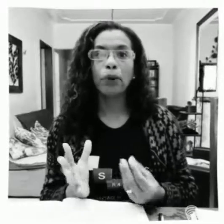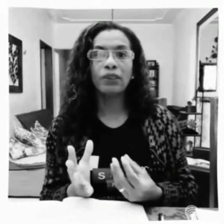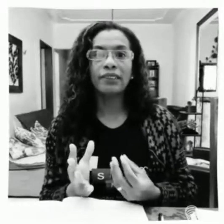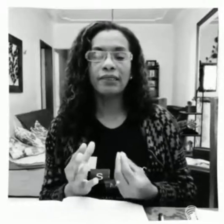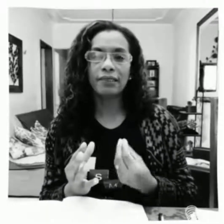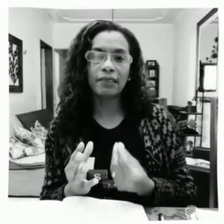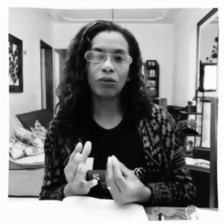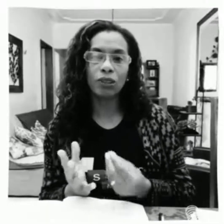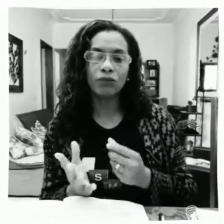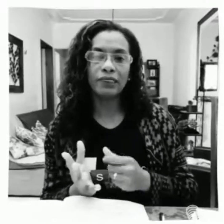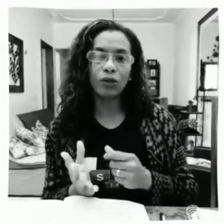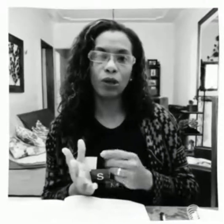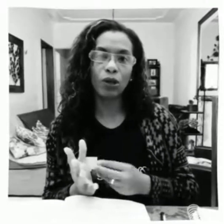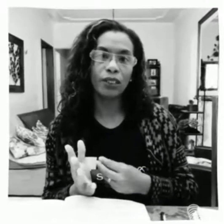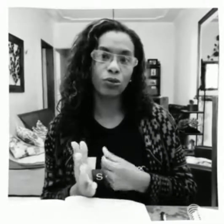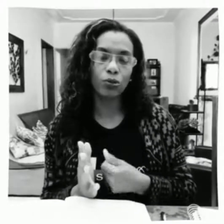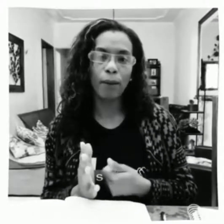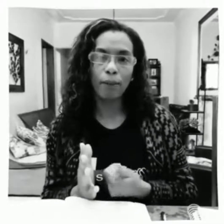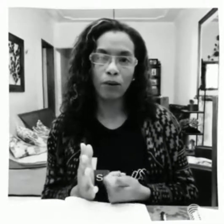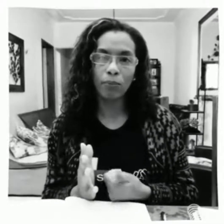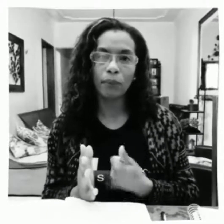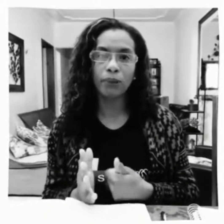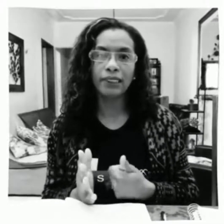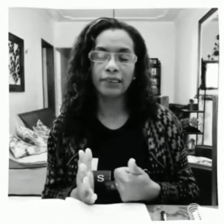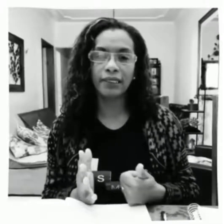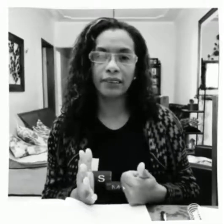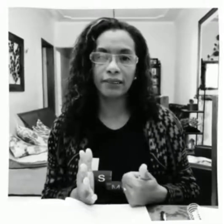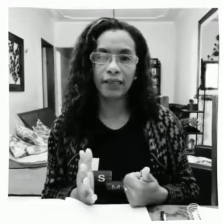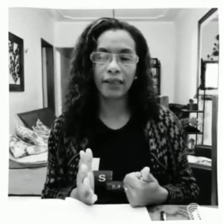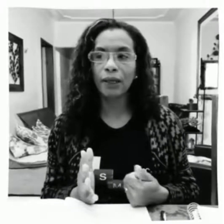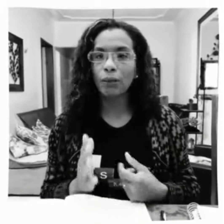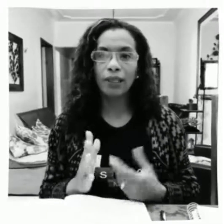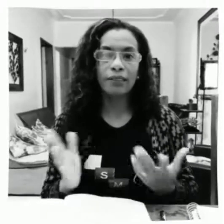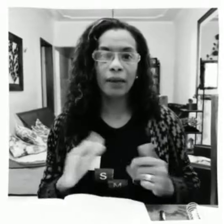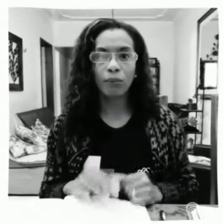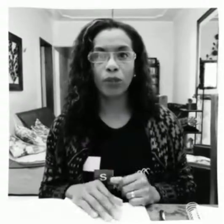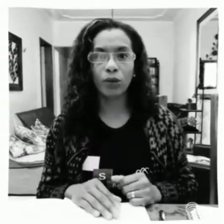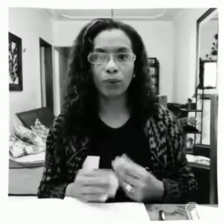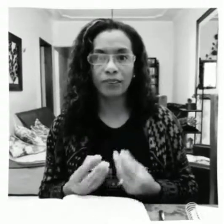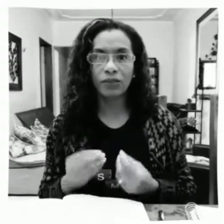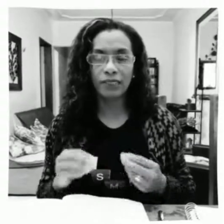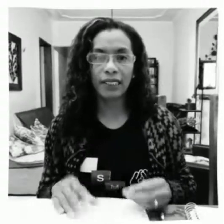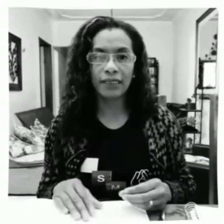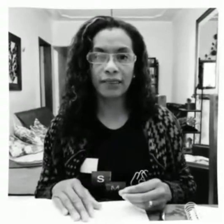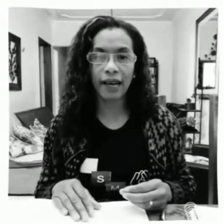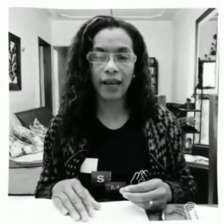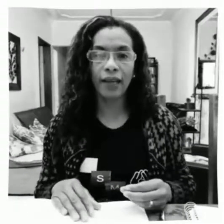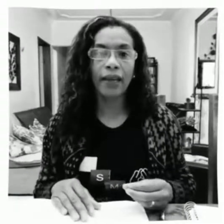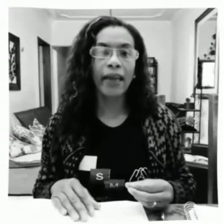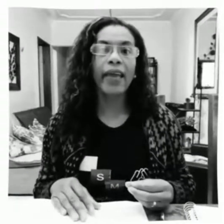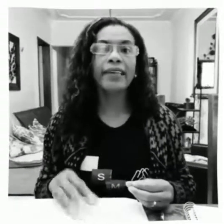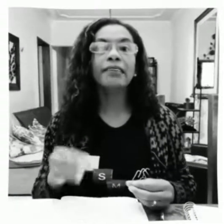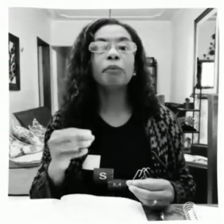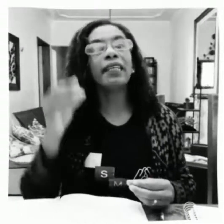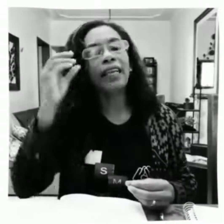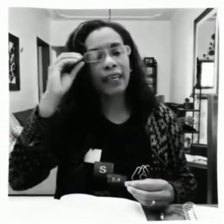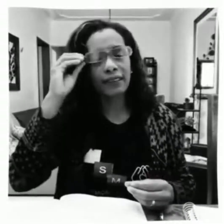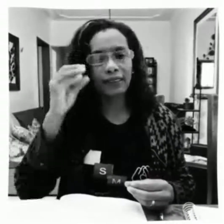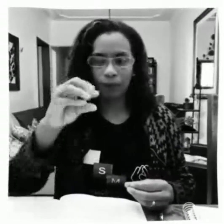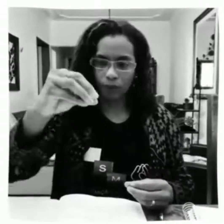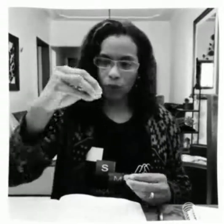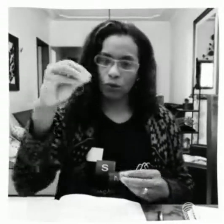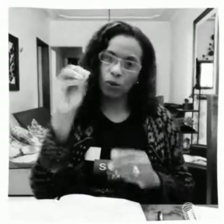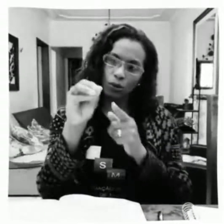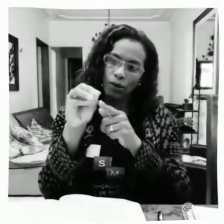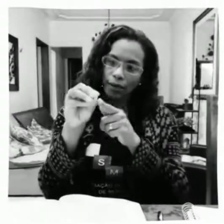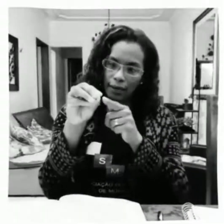a posição que você coloca a sua mão para poder sinalizar. Por exemplo, eu preciso sinalizar